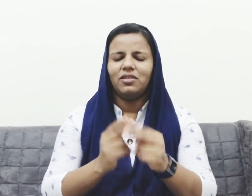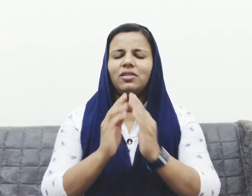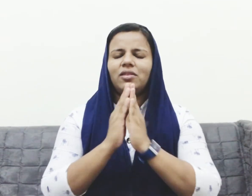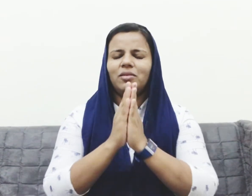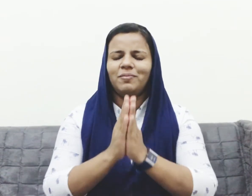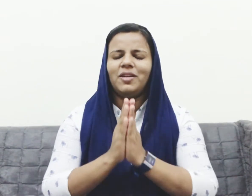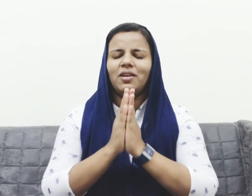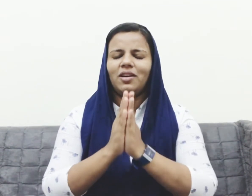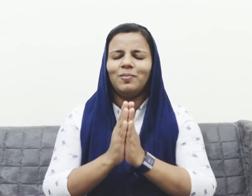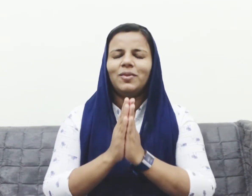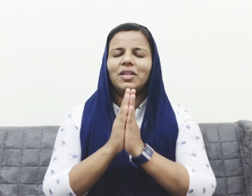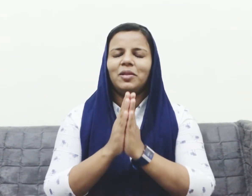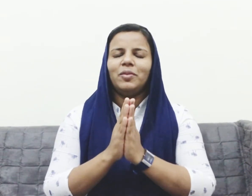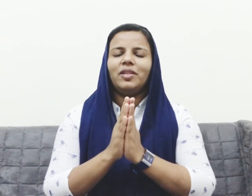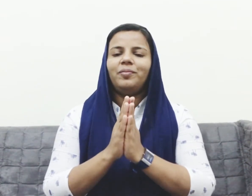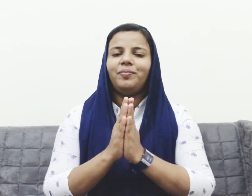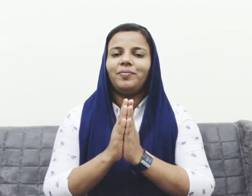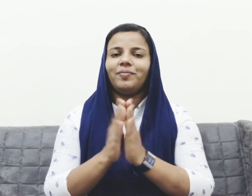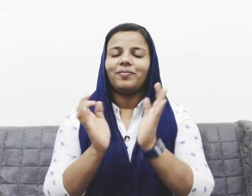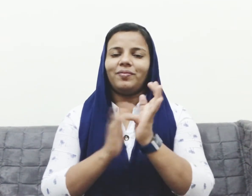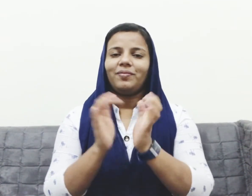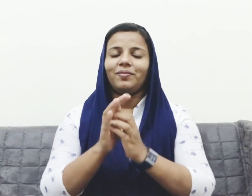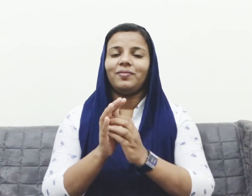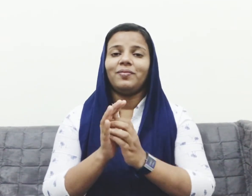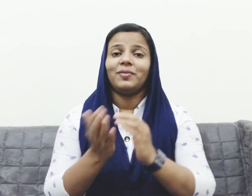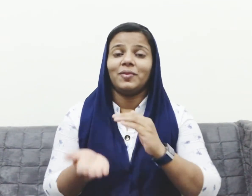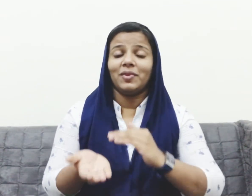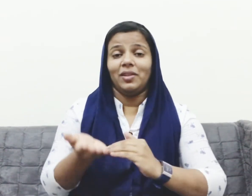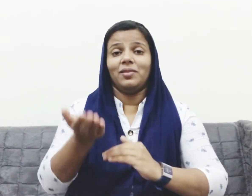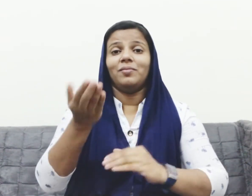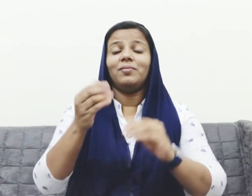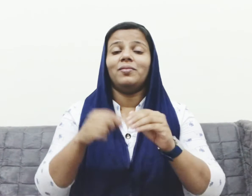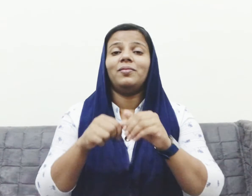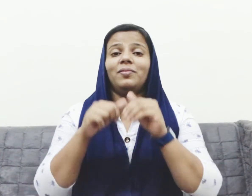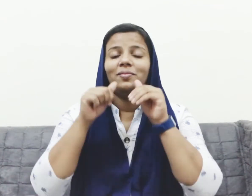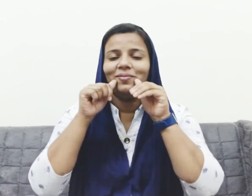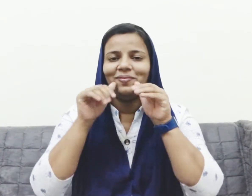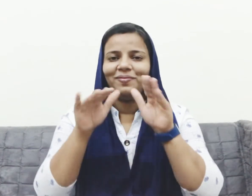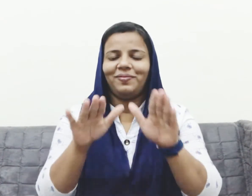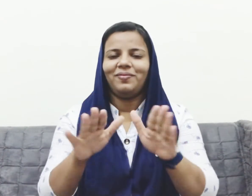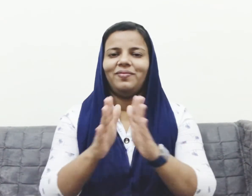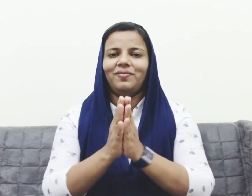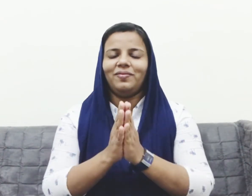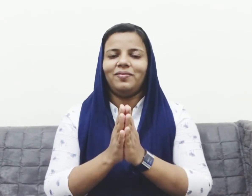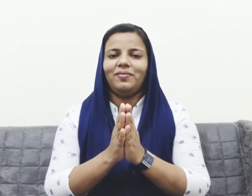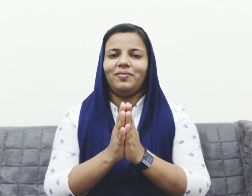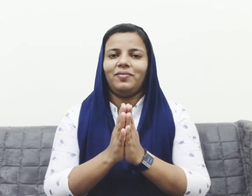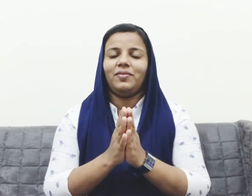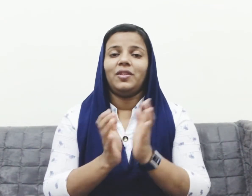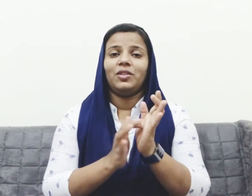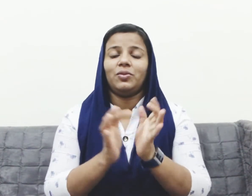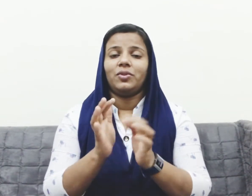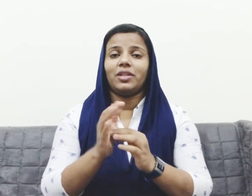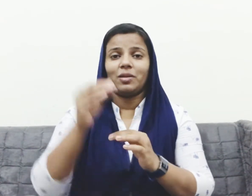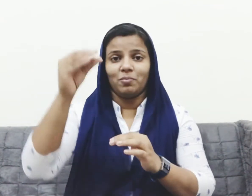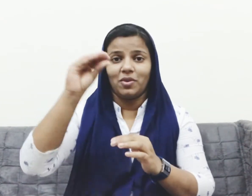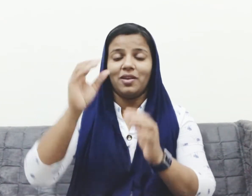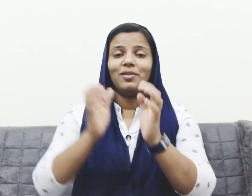നാമത്തിൽ തന്നെ. ആമീൻ, ആമീൻ, ആമീൻ. കർത്താവ് നിങ്ങളെ ധാരാളം ധാരാളം ധാരാളം അനുഗ്രഹിക്കട്ടെ. ആമീൻ. കർത്താവായ യേശു ക്രിസ്തുവിൻ്റെ